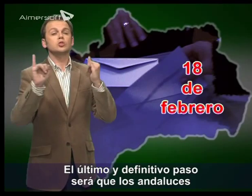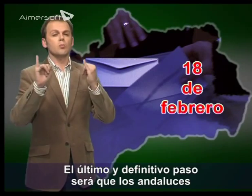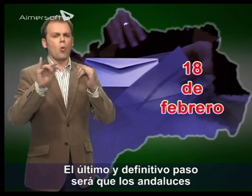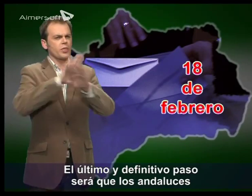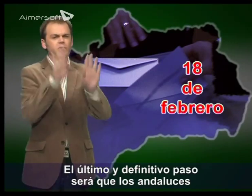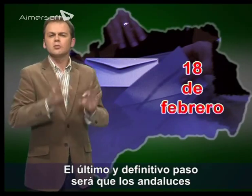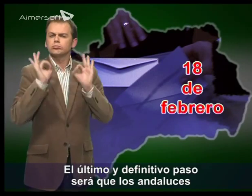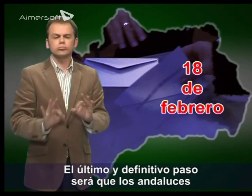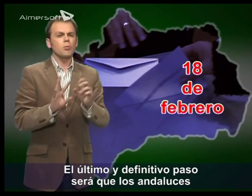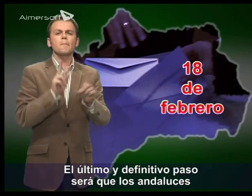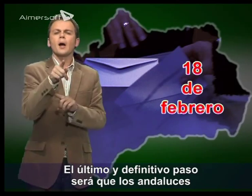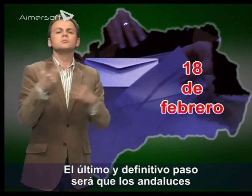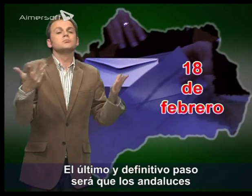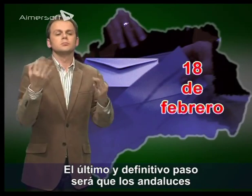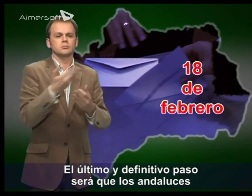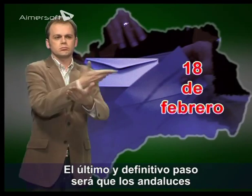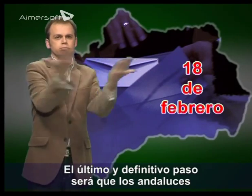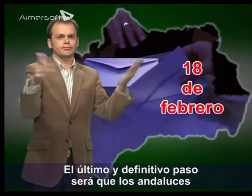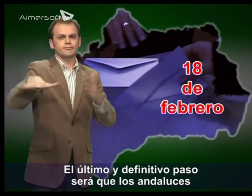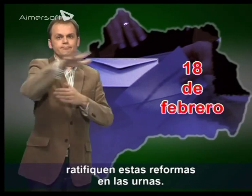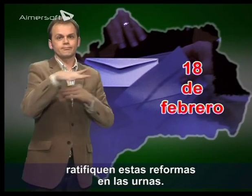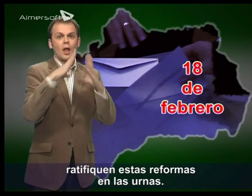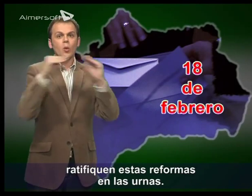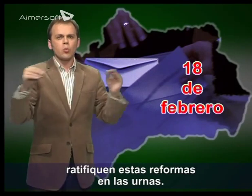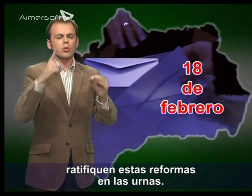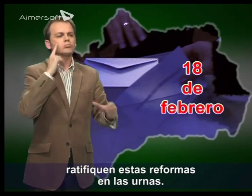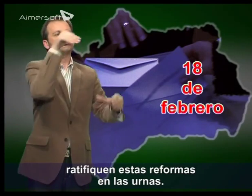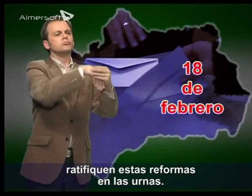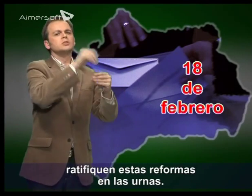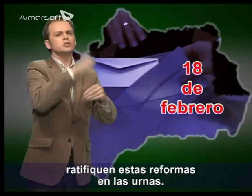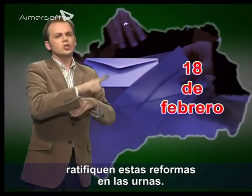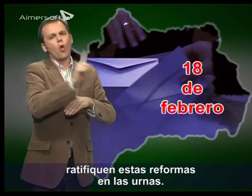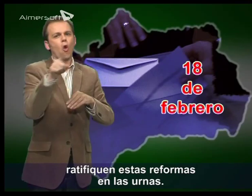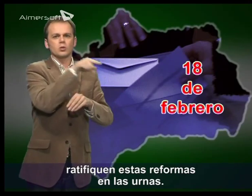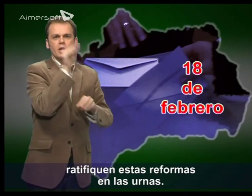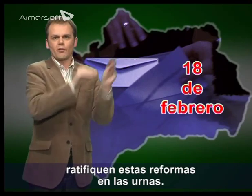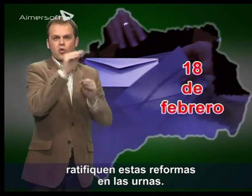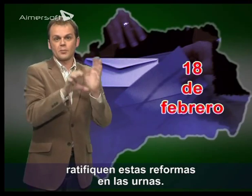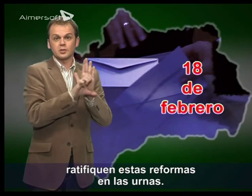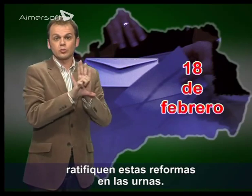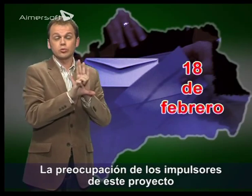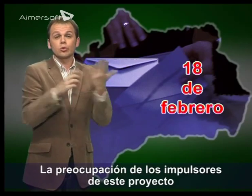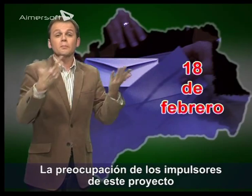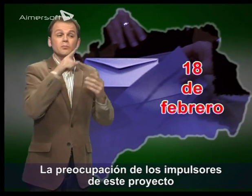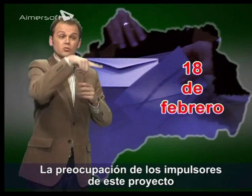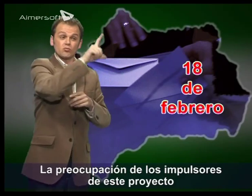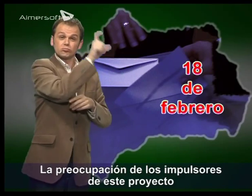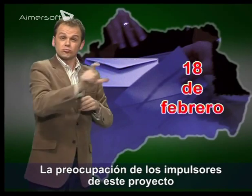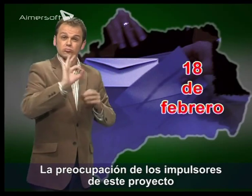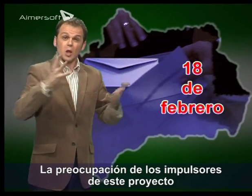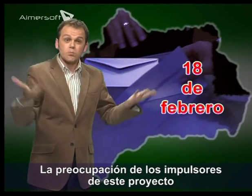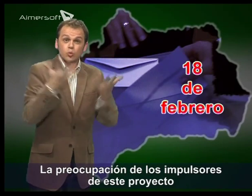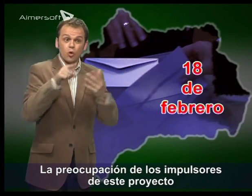El último y definitivo paso será que los andaluces ratifiquen estas reformas en las urnas. La preocupación de